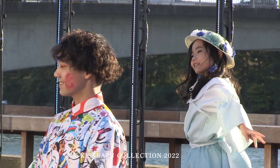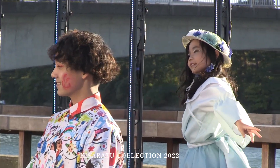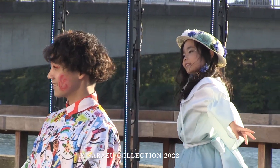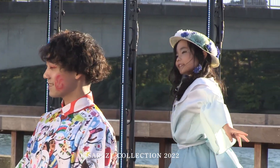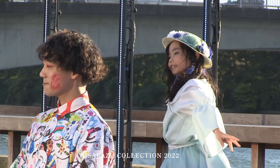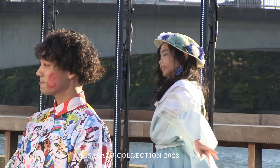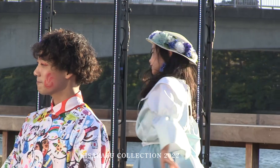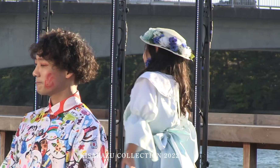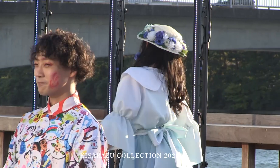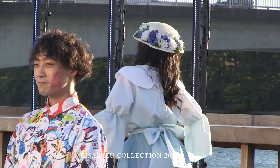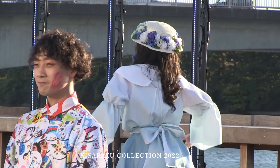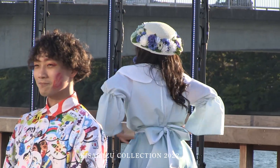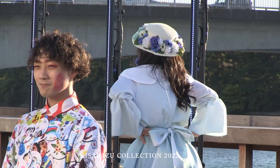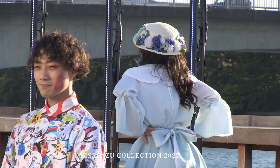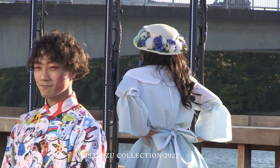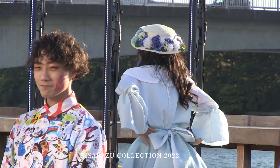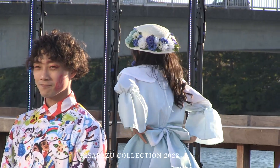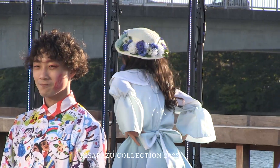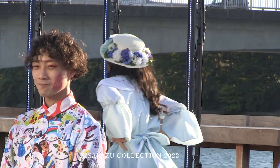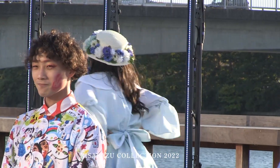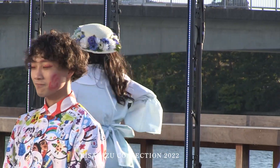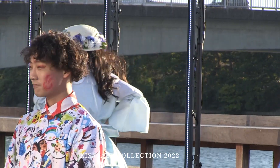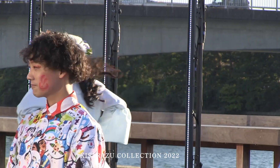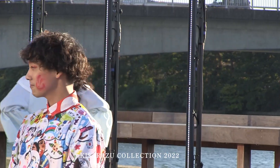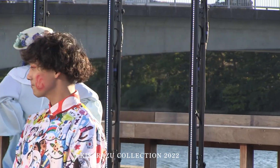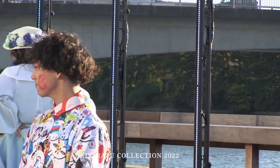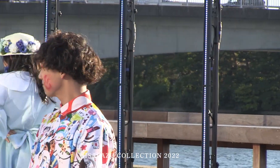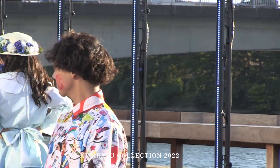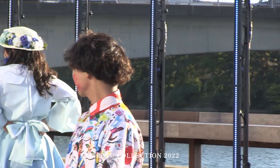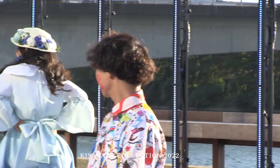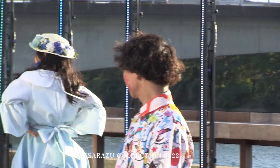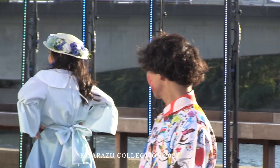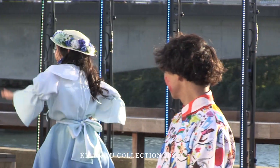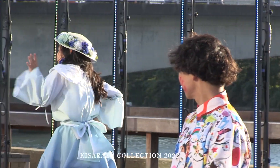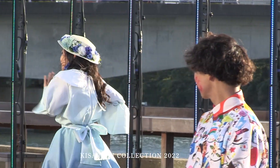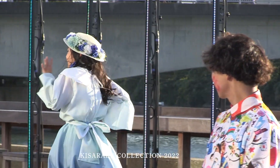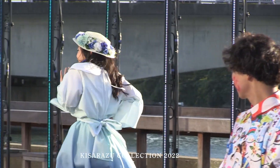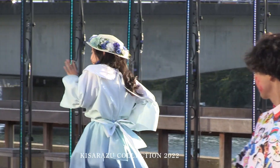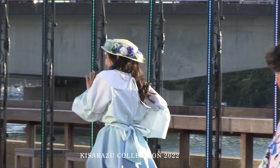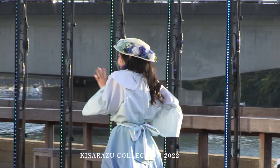とっても可愛らしいポーズですね。ゆいちゃん、